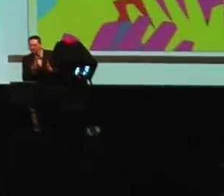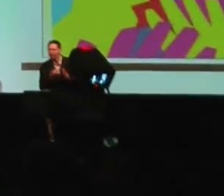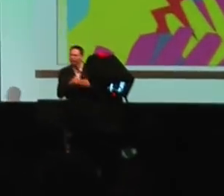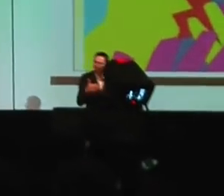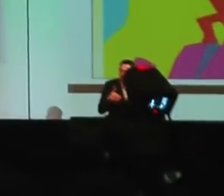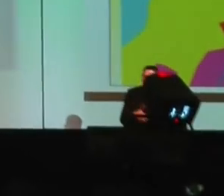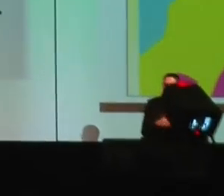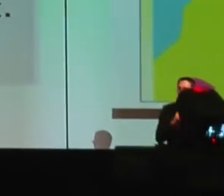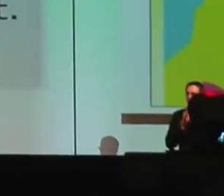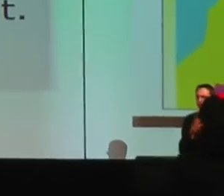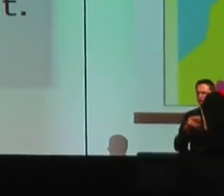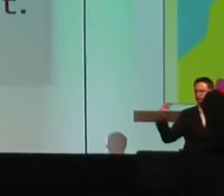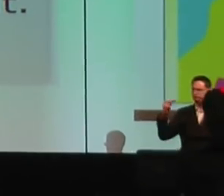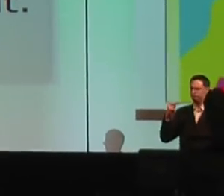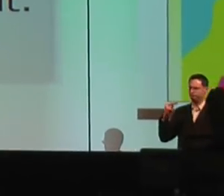Grundbedürfnisse.